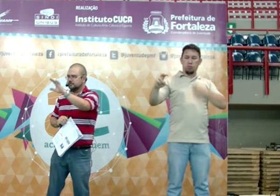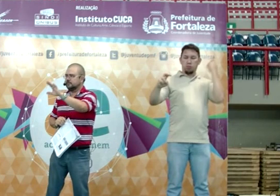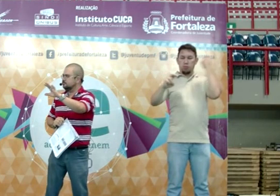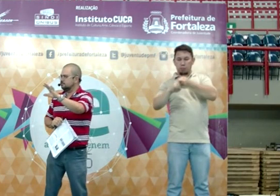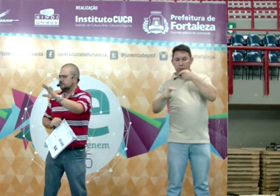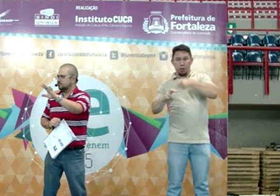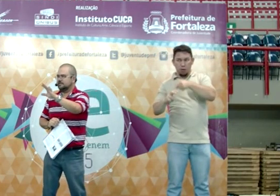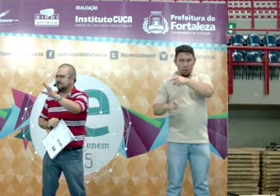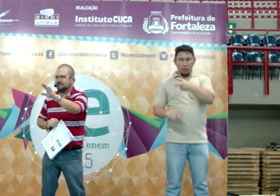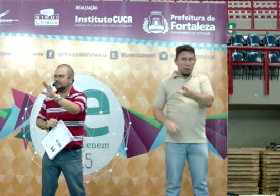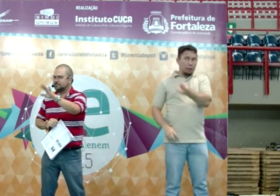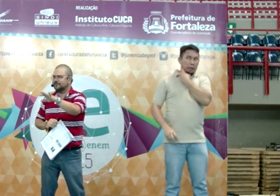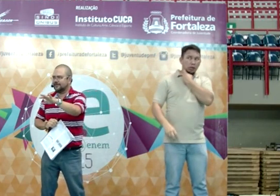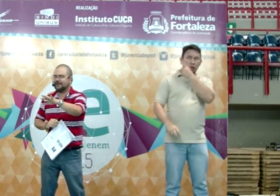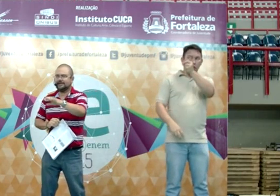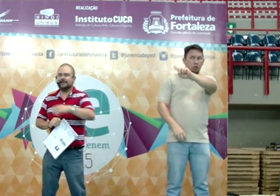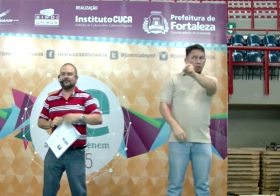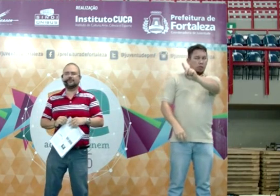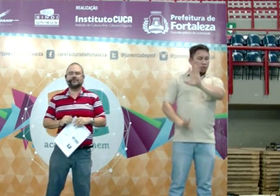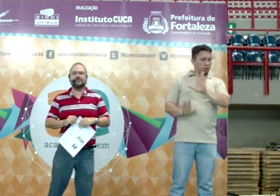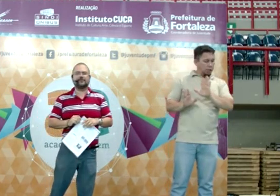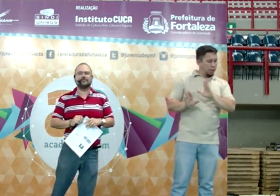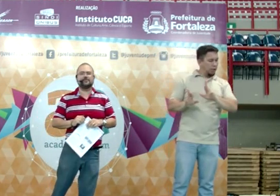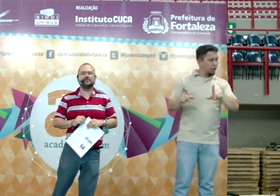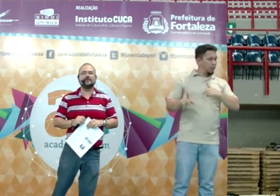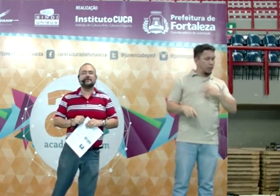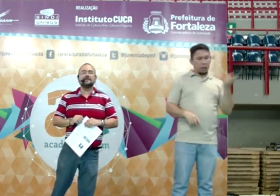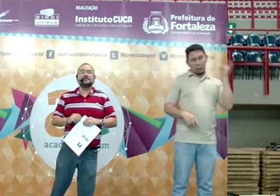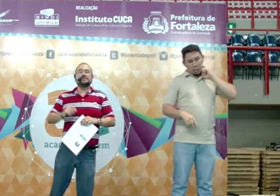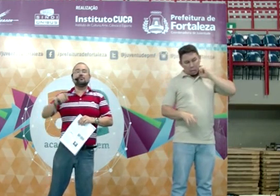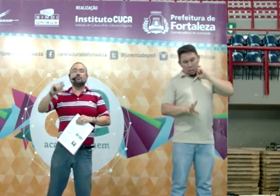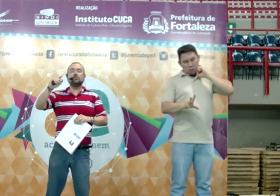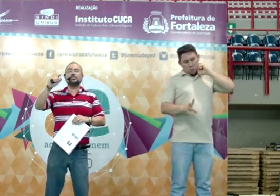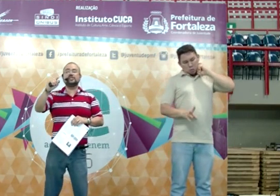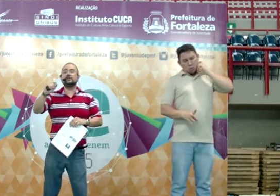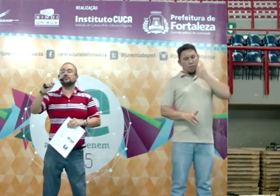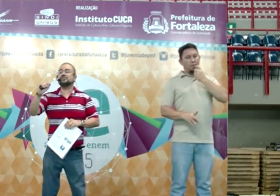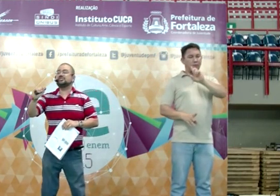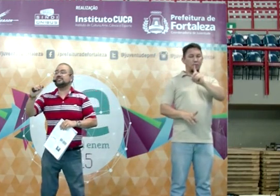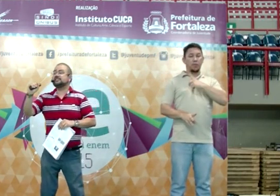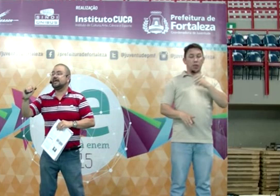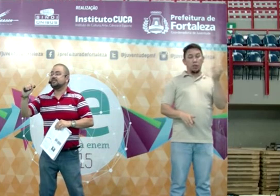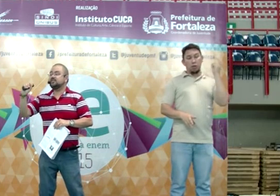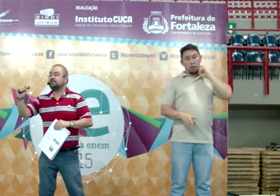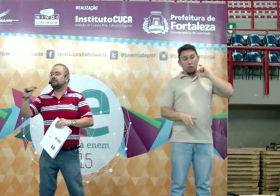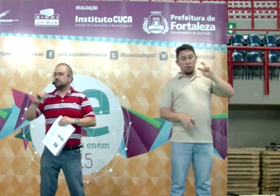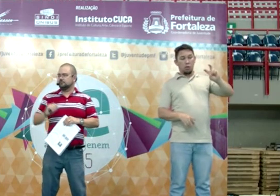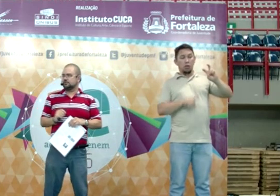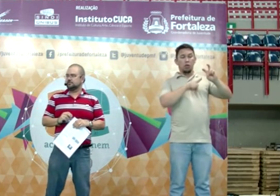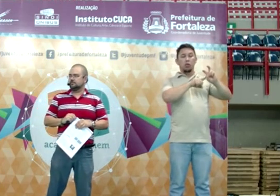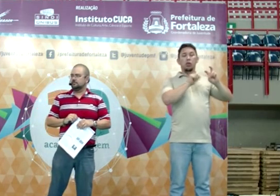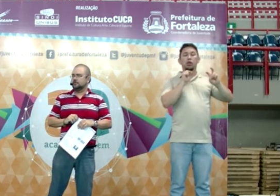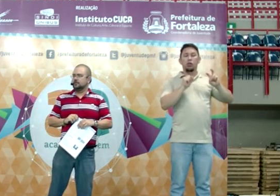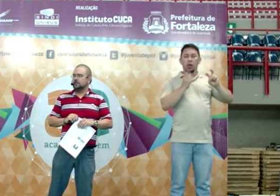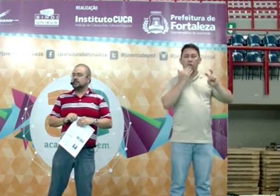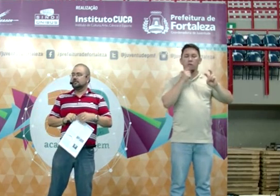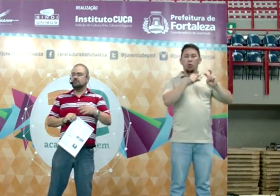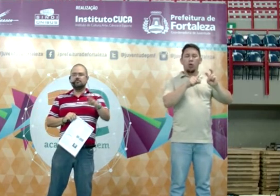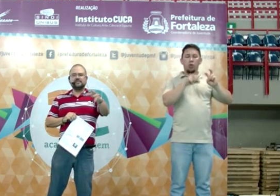são vampiros, viu? Muito diferente, né, dos morcegos vampiros. São morcegos